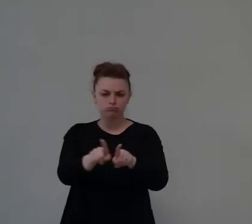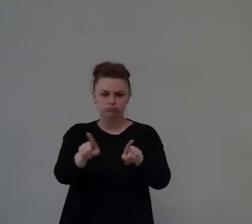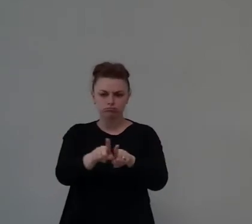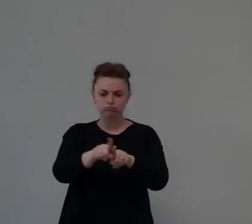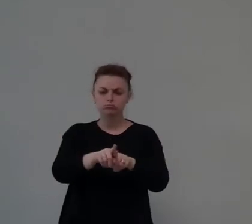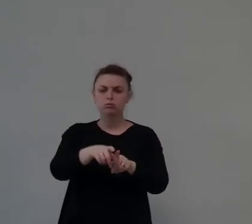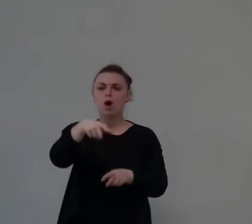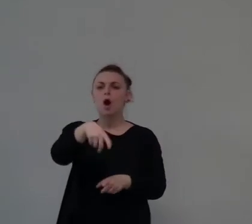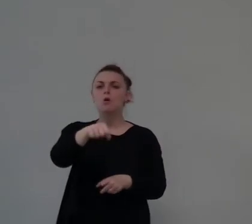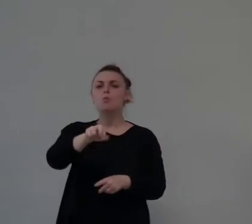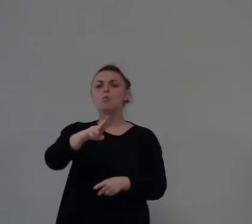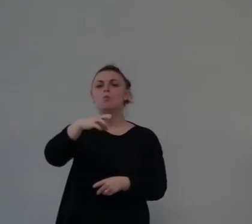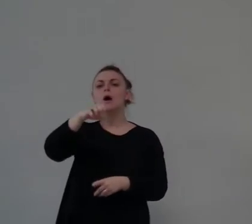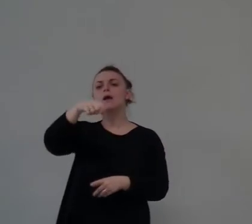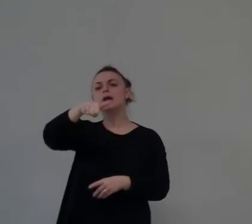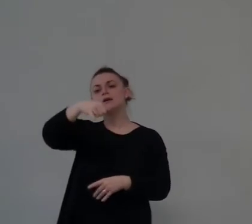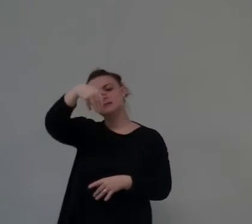festeggiamento, così come il digiuno,